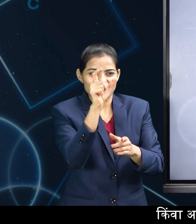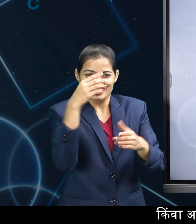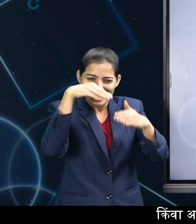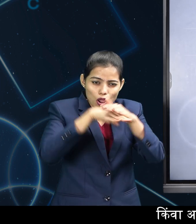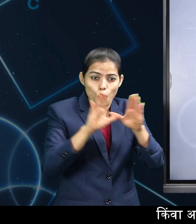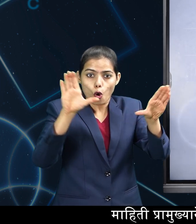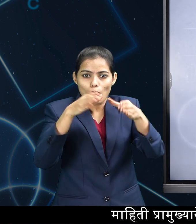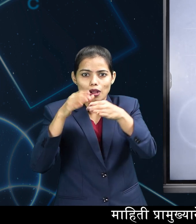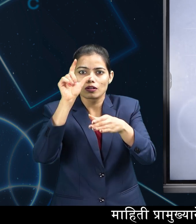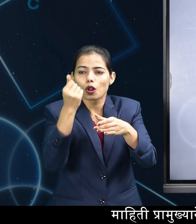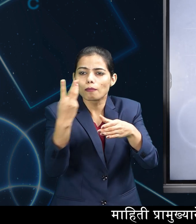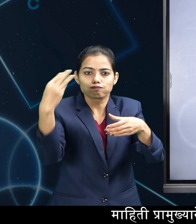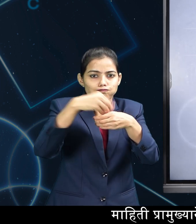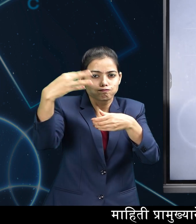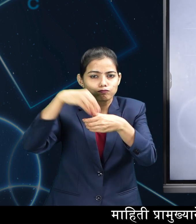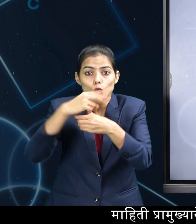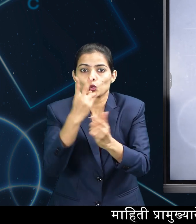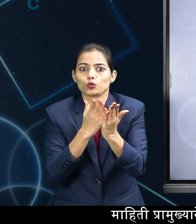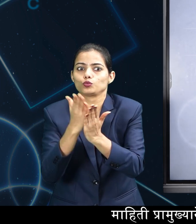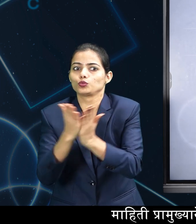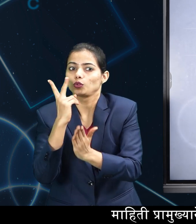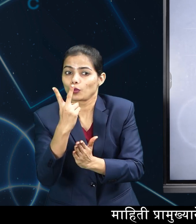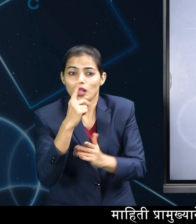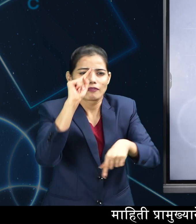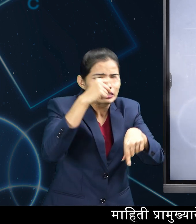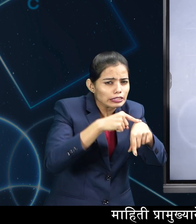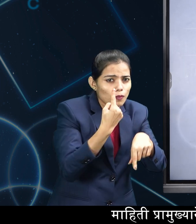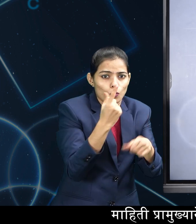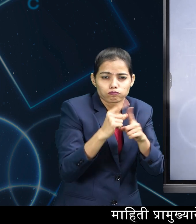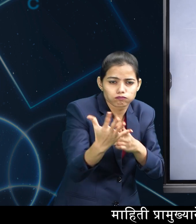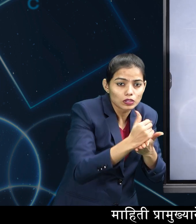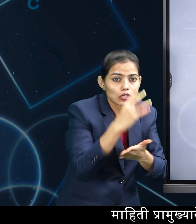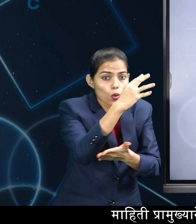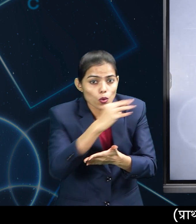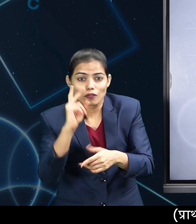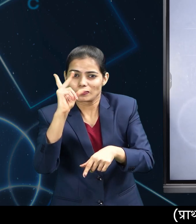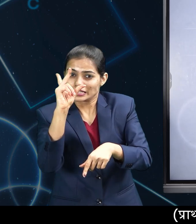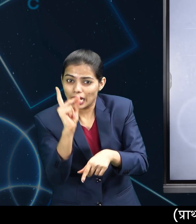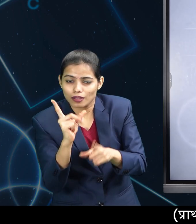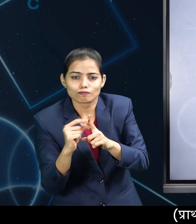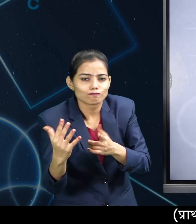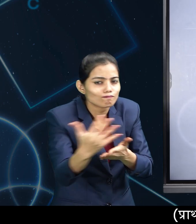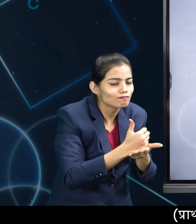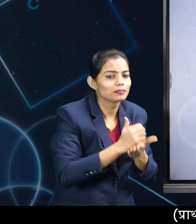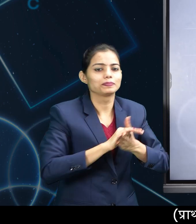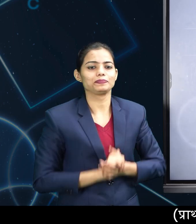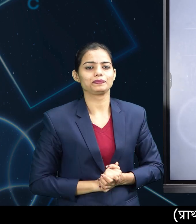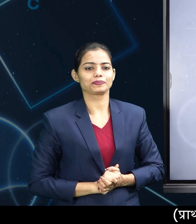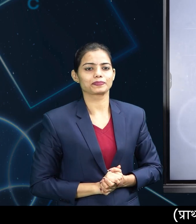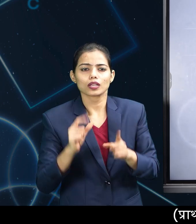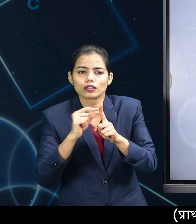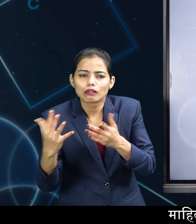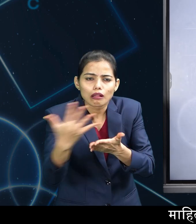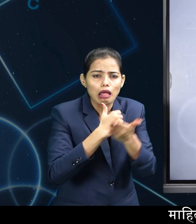संख्या. माहिती प्रामुख्याने 2 प्रकारांमध्ये विभागली जाते: मूळ माहिती, प्राथमिक माहिती आणि दुय्यम